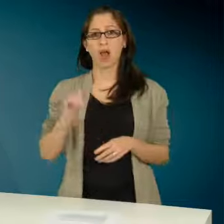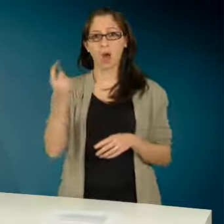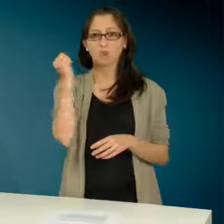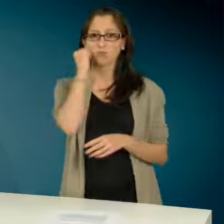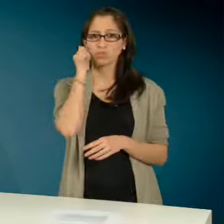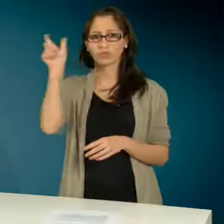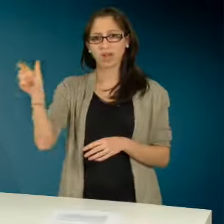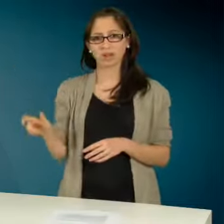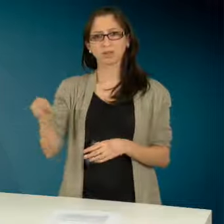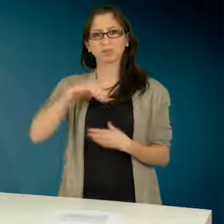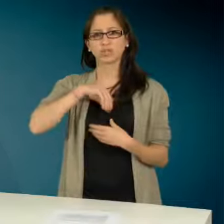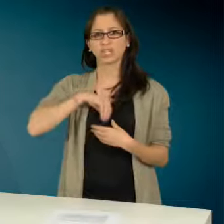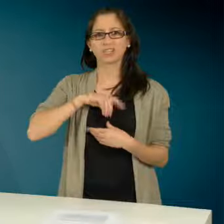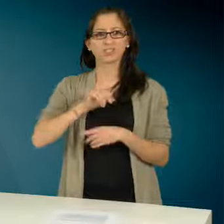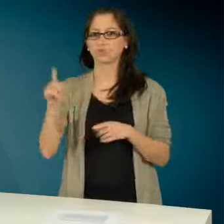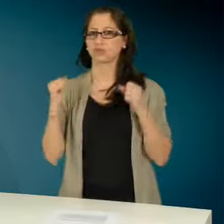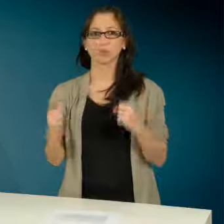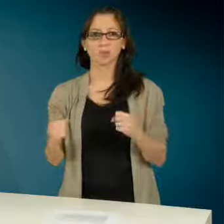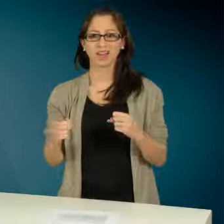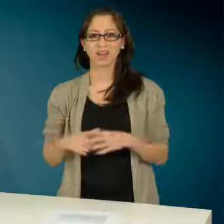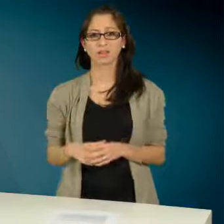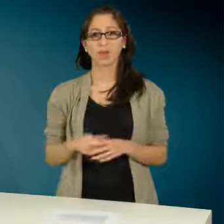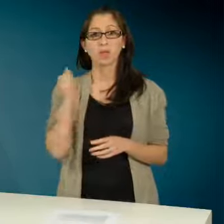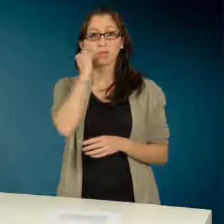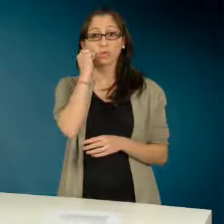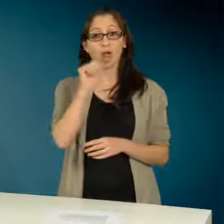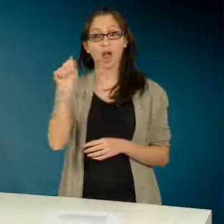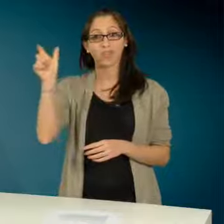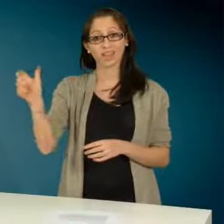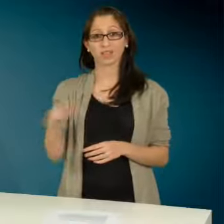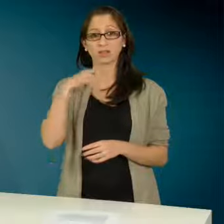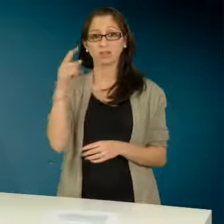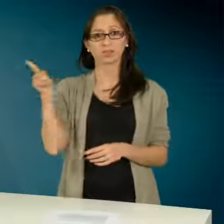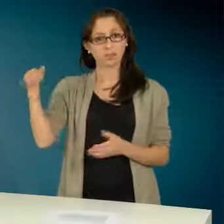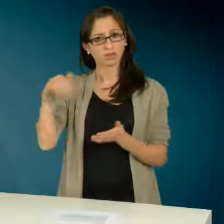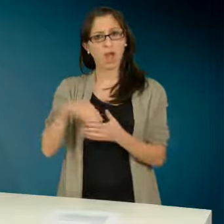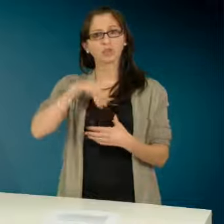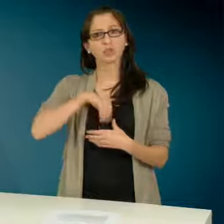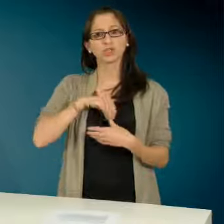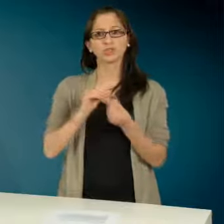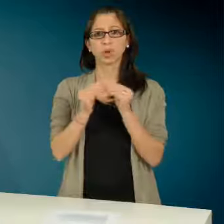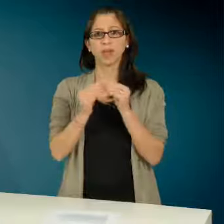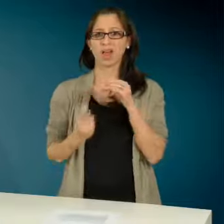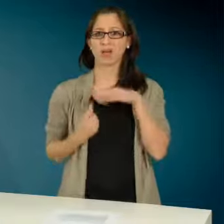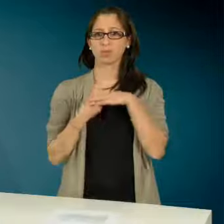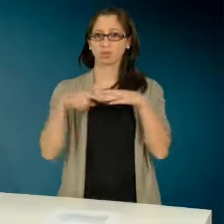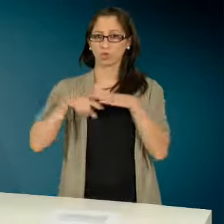auch, dass die Mutter psychisch nicht sehr stabil war. Die Mutter Annette sagt, ihre psychischen Probleme seien